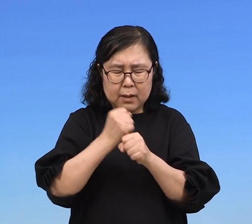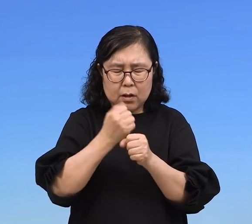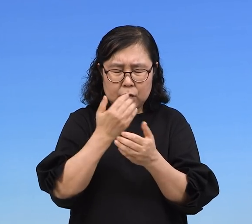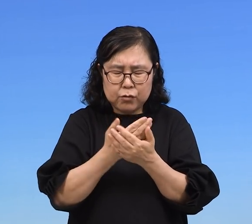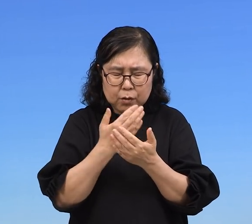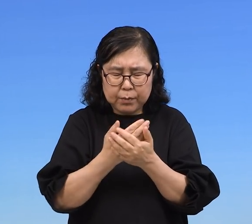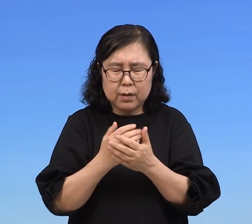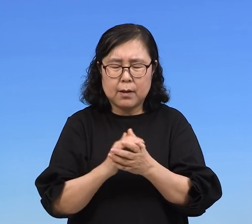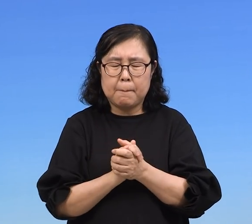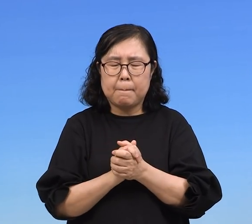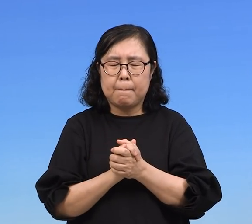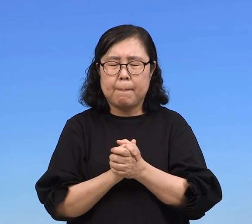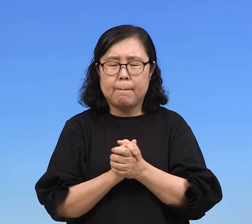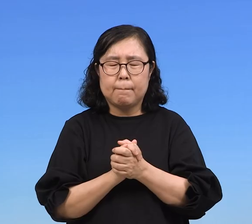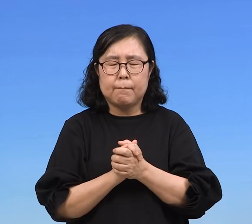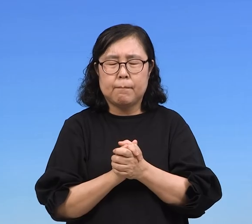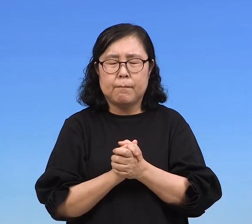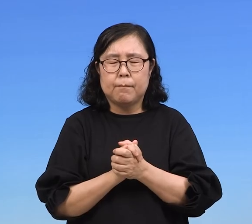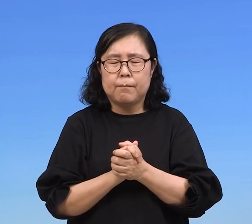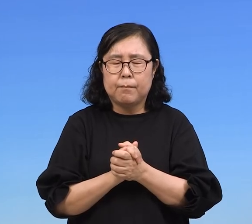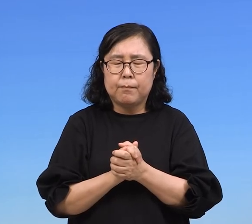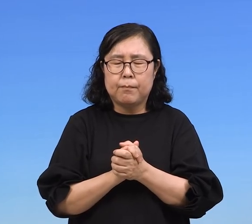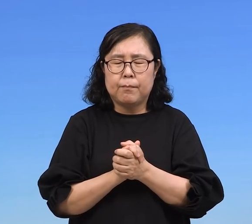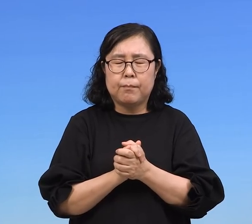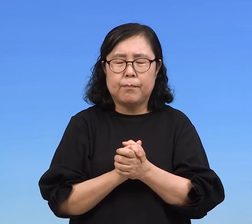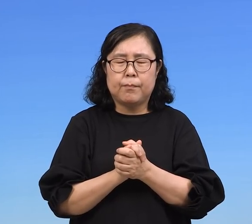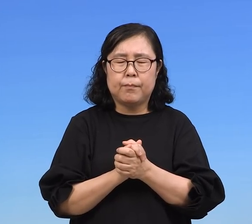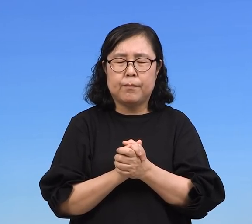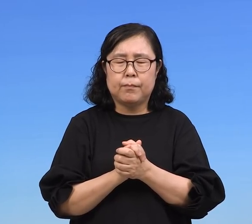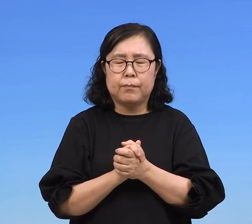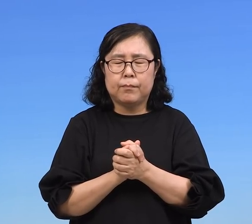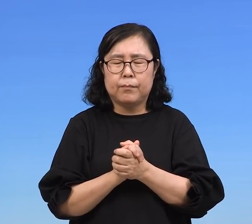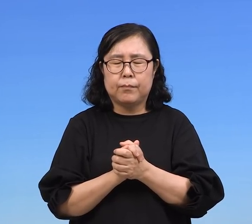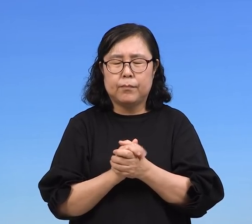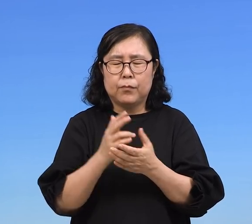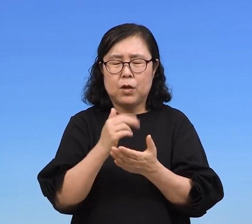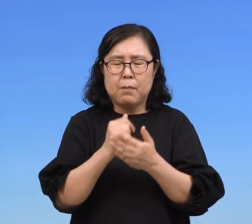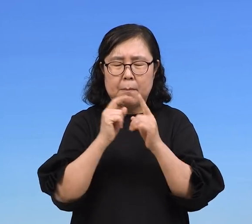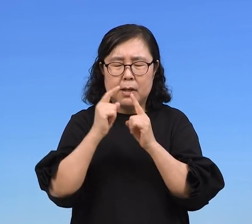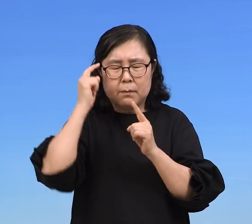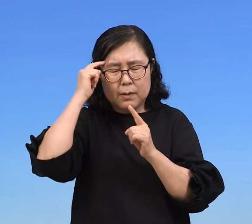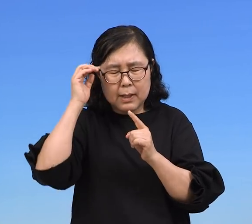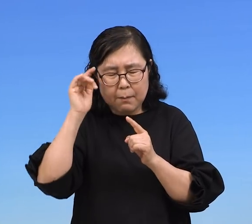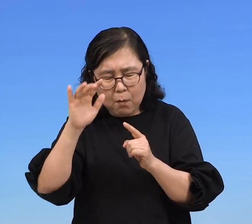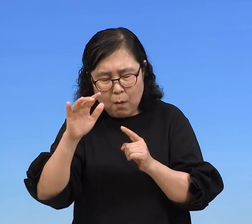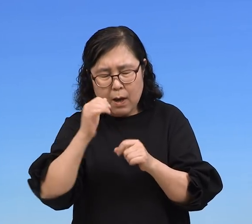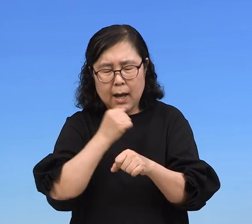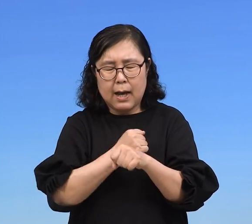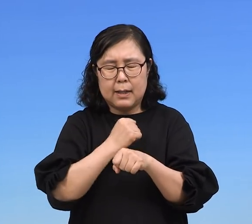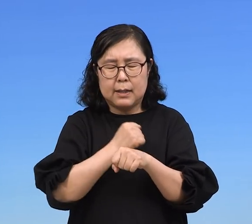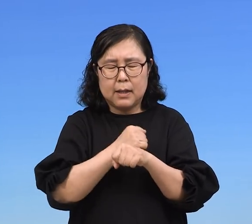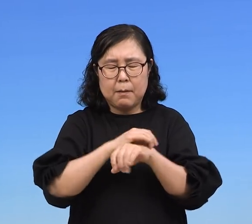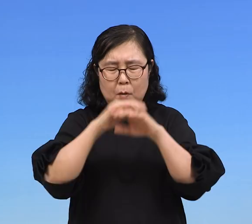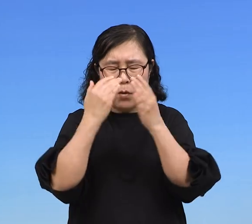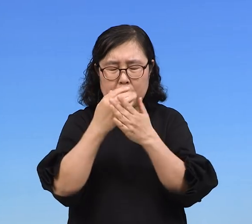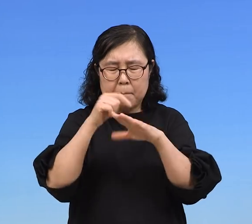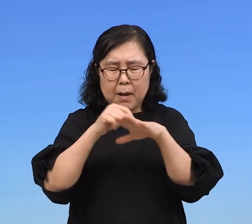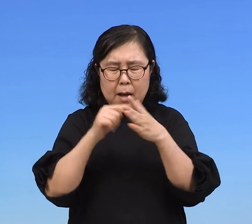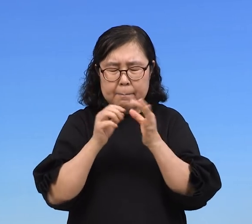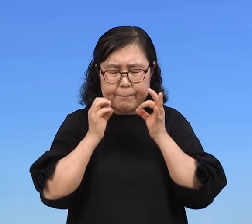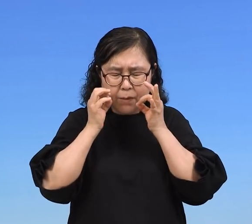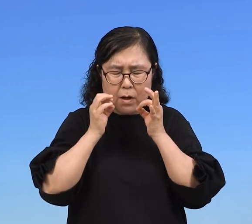원합니다. 말씀이 내 영혼을 살리는 능력이 되고 생명력 있습니다. 있는 주님의 말씀이 열매를 선포될 때에 그것을 내